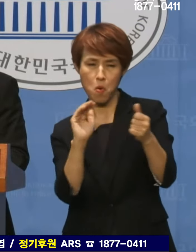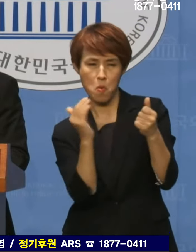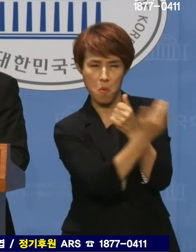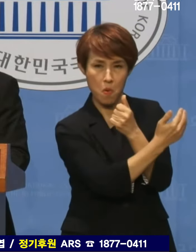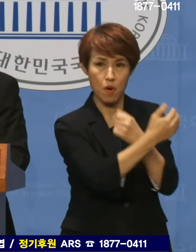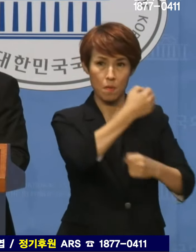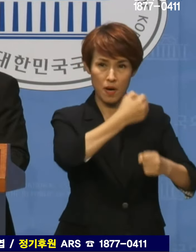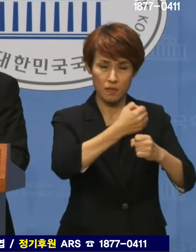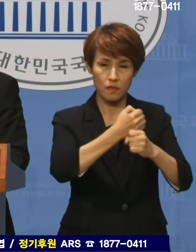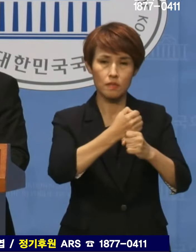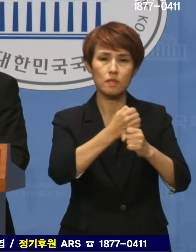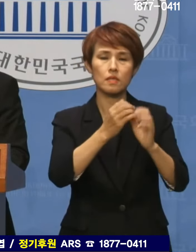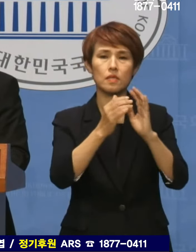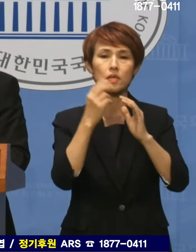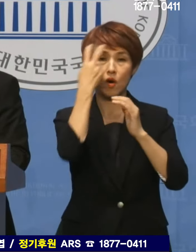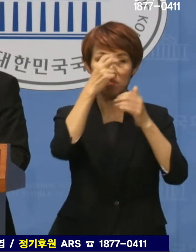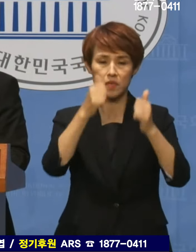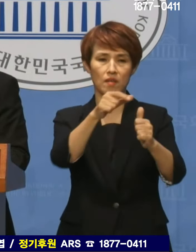구축 인사입니다.